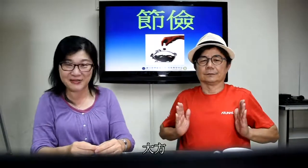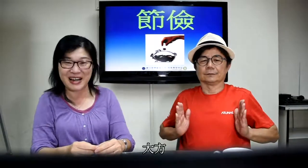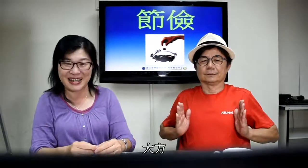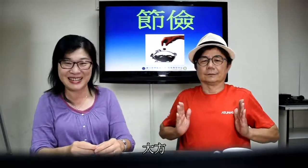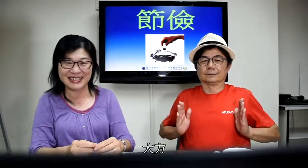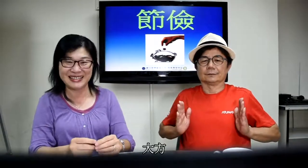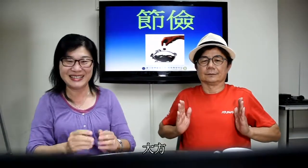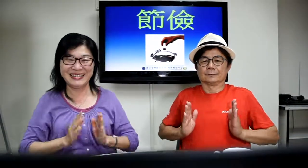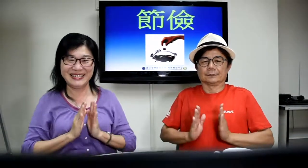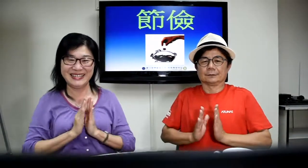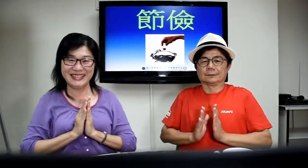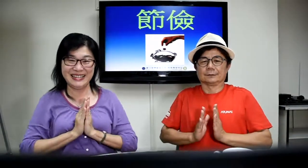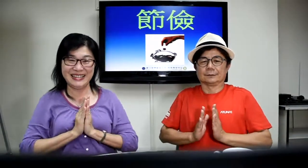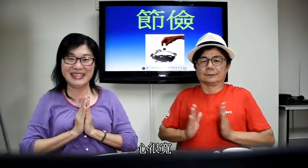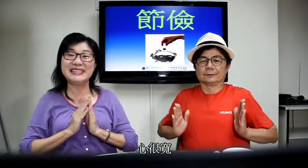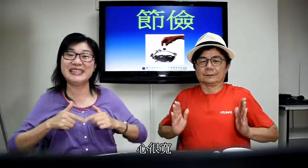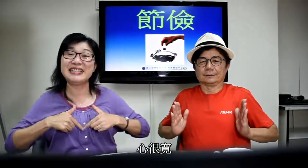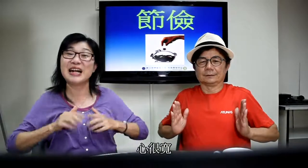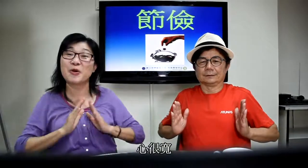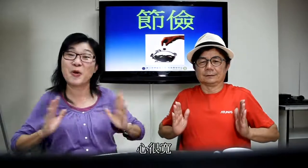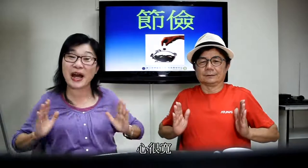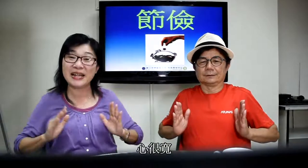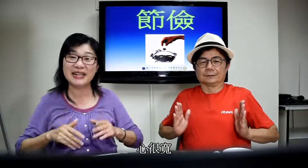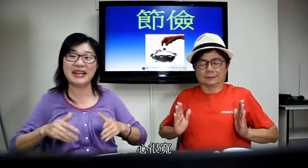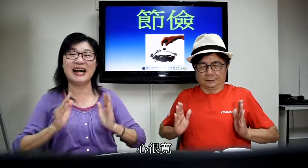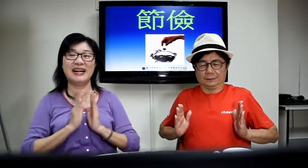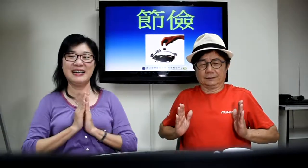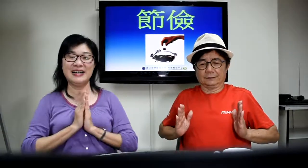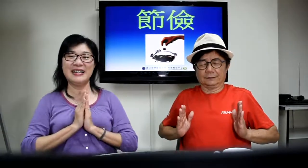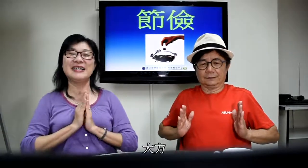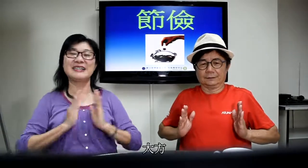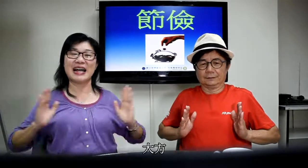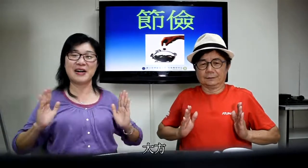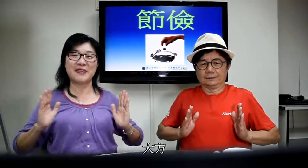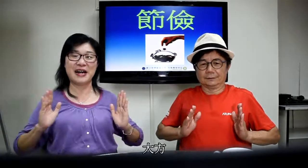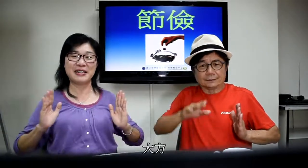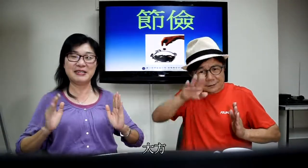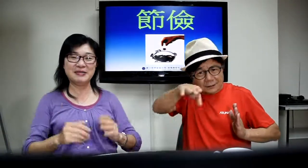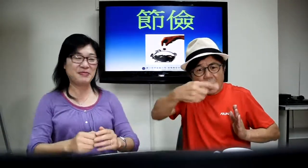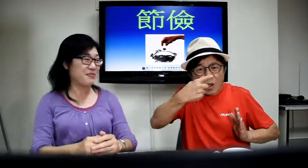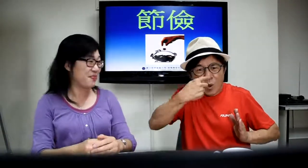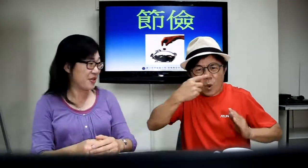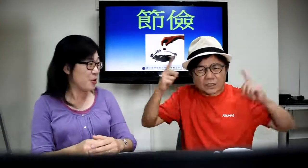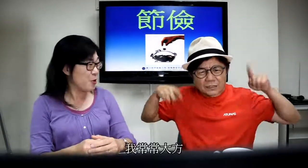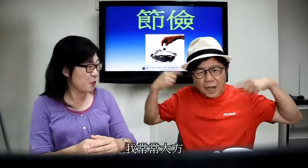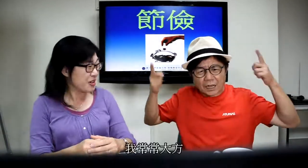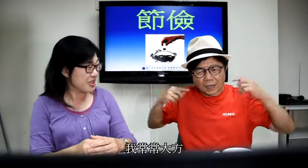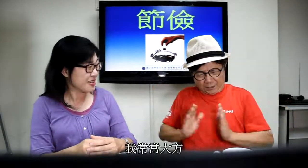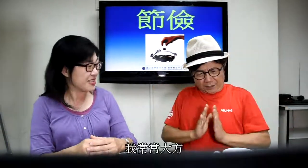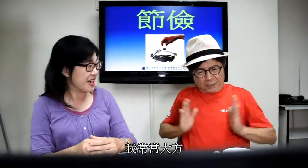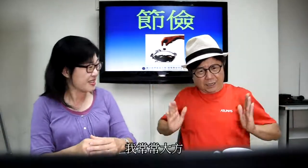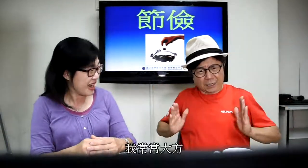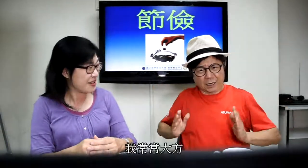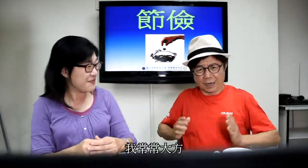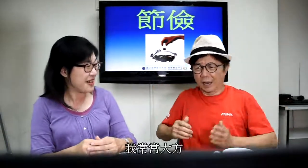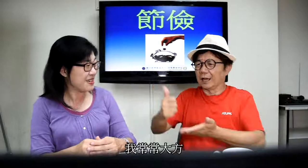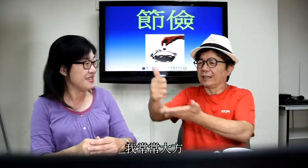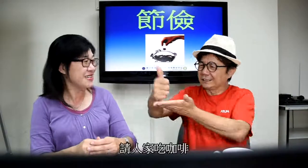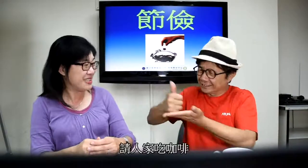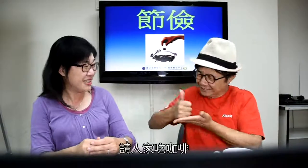方，心很宽啊。大方，我常常大方，请人